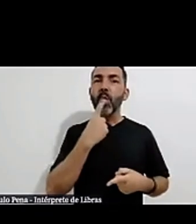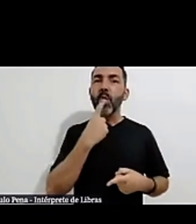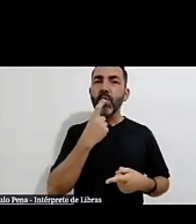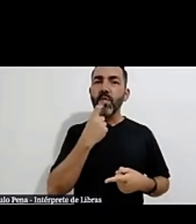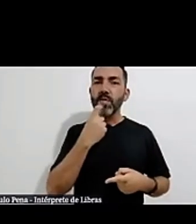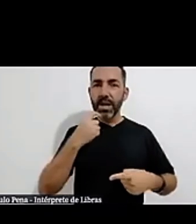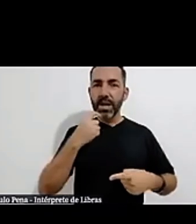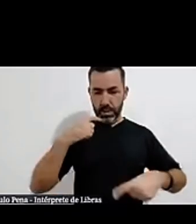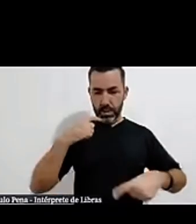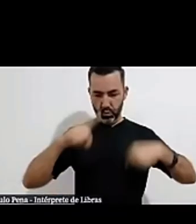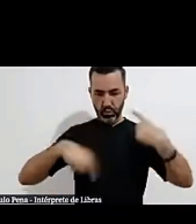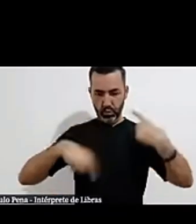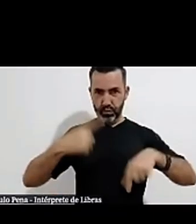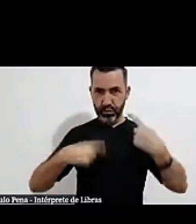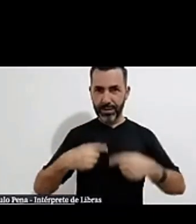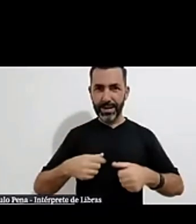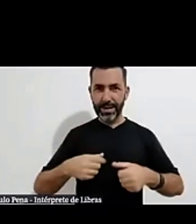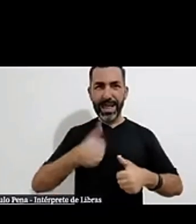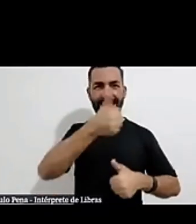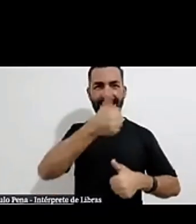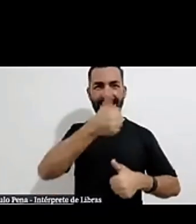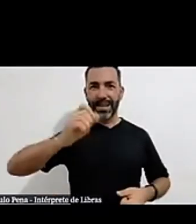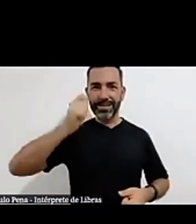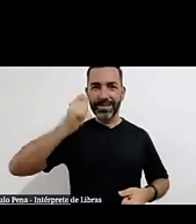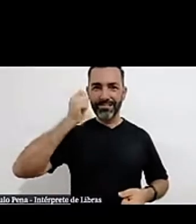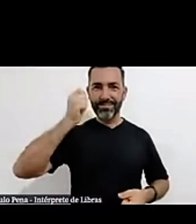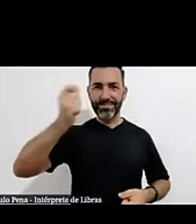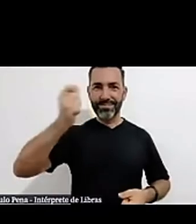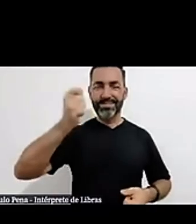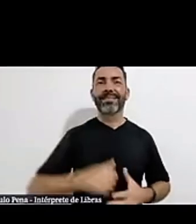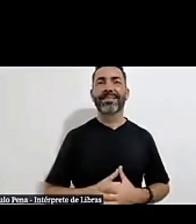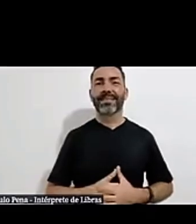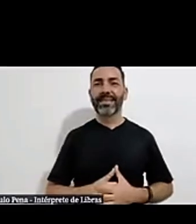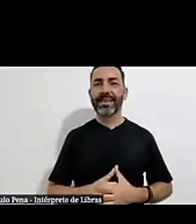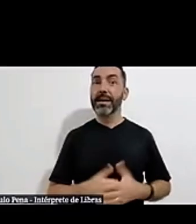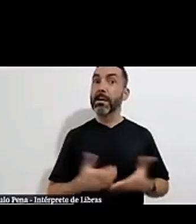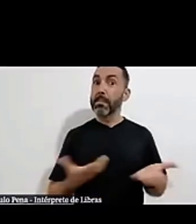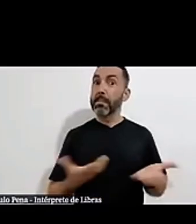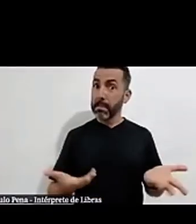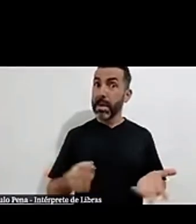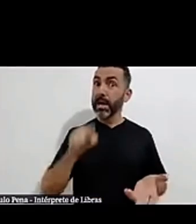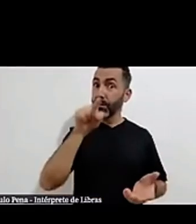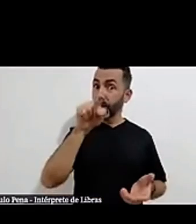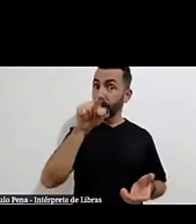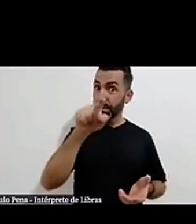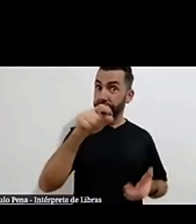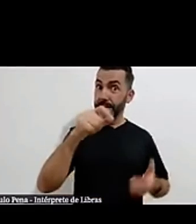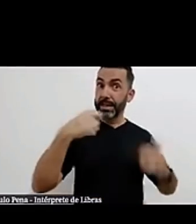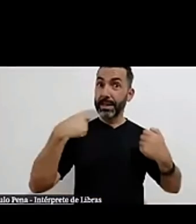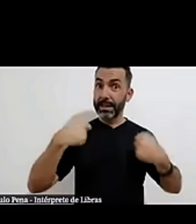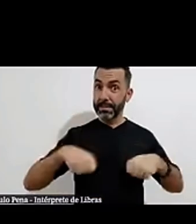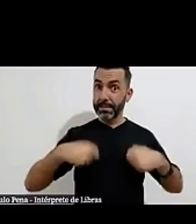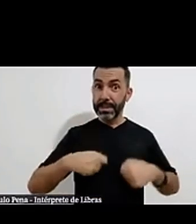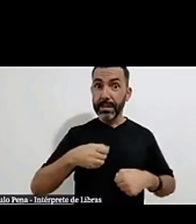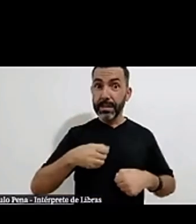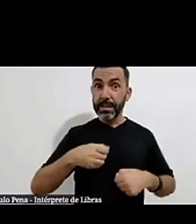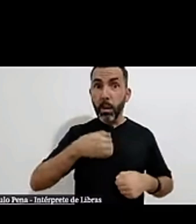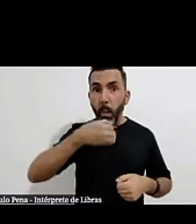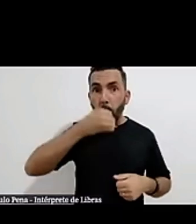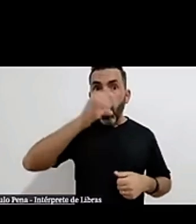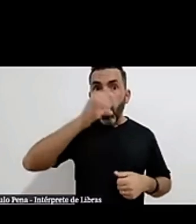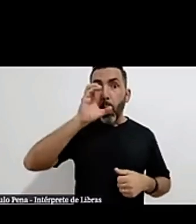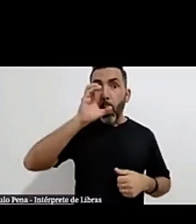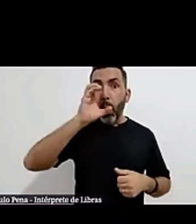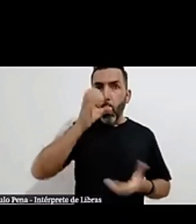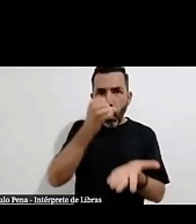10. Agora tem que ser de forma, né, estratégica. Não é tomando um copo por dia que você vai ficar bom, não. Tá